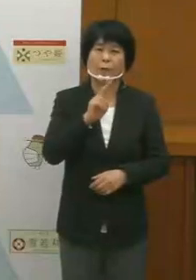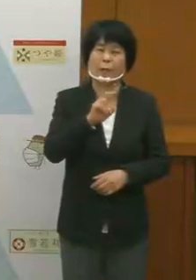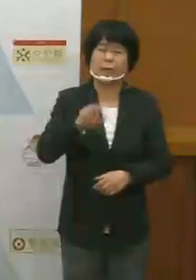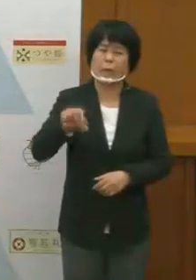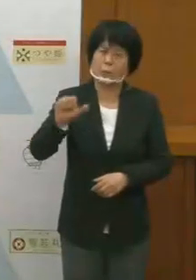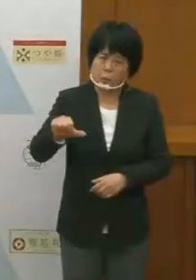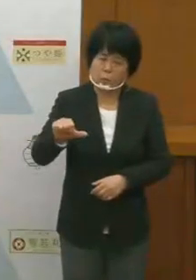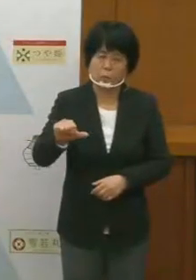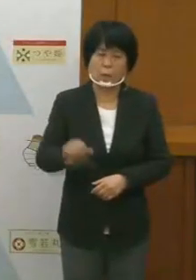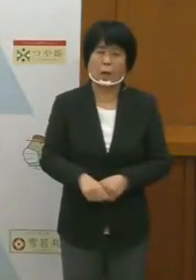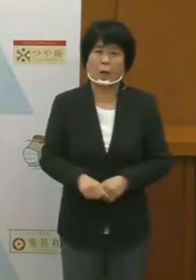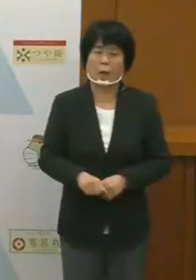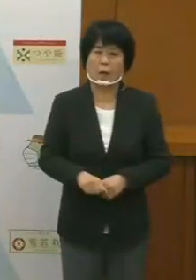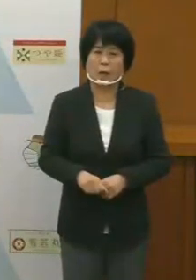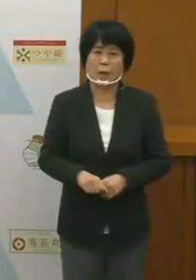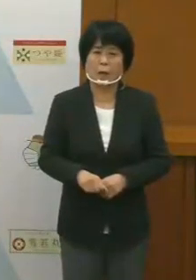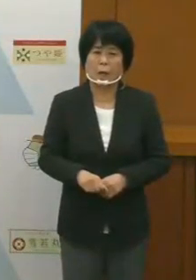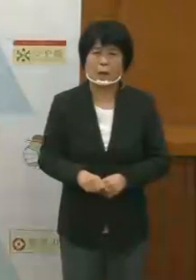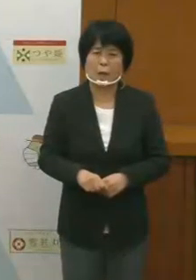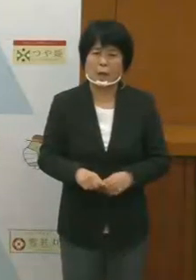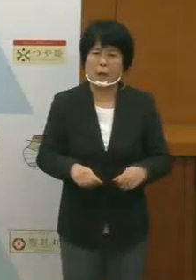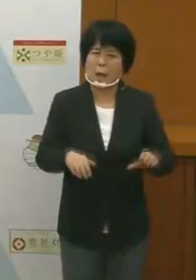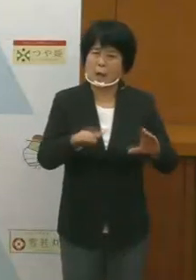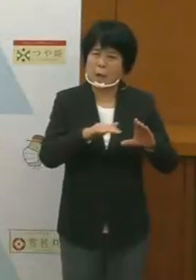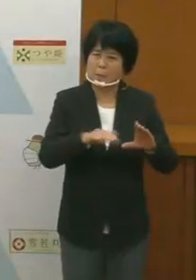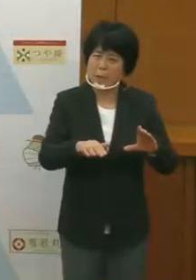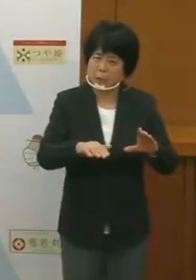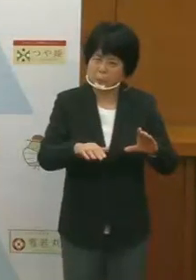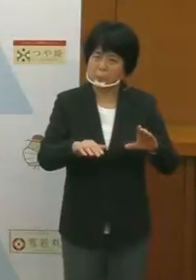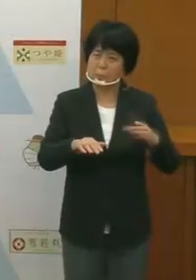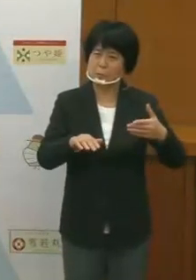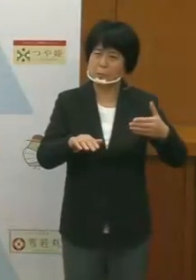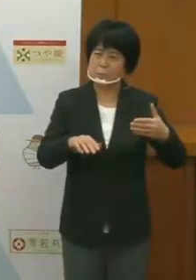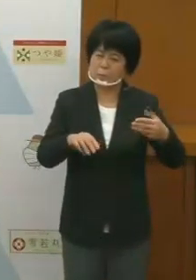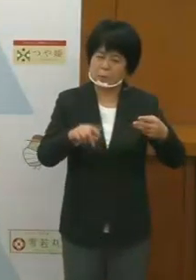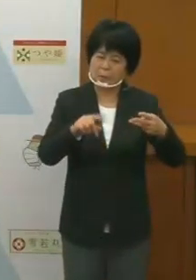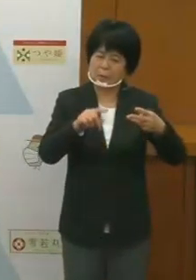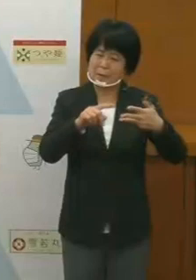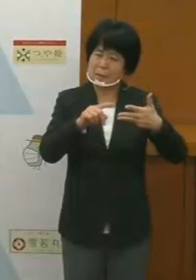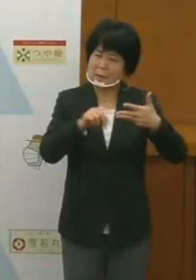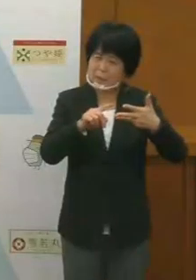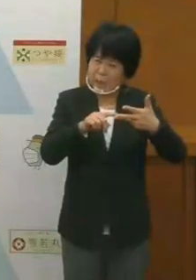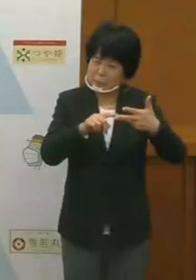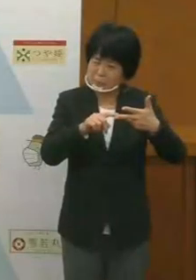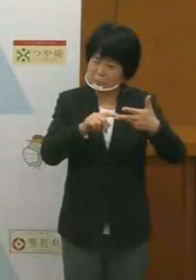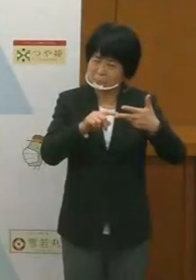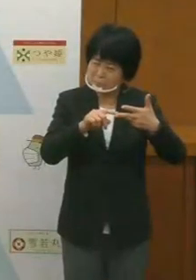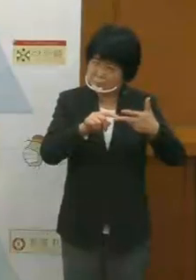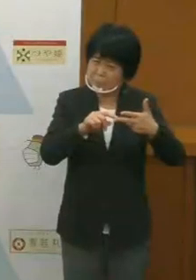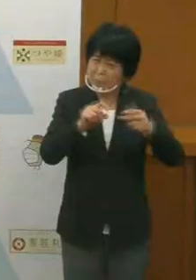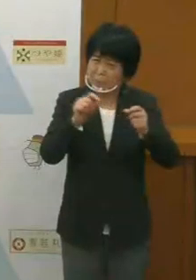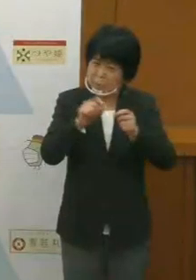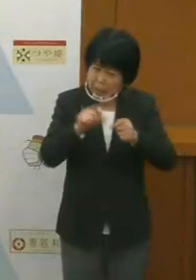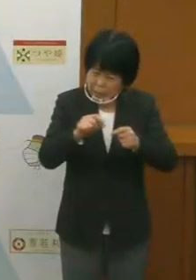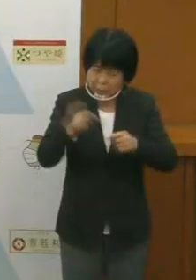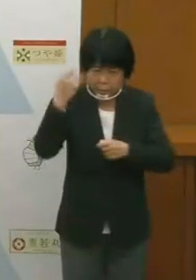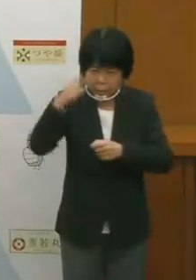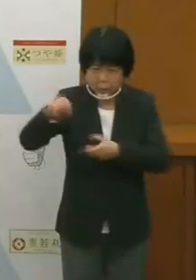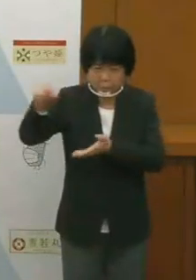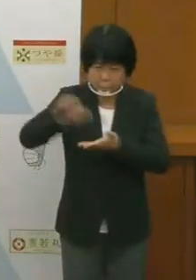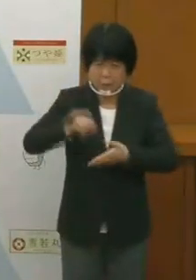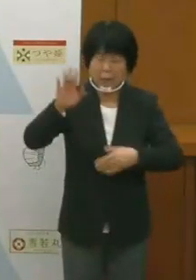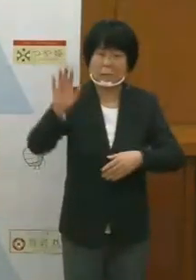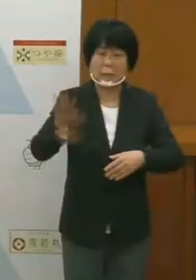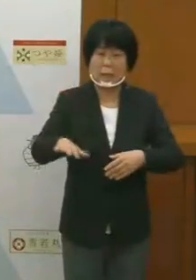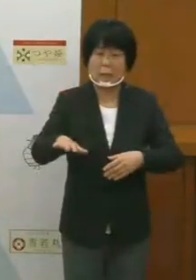とかですね、レベル3のもう入り口に立っているというようなもうご意見を頂戴しておりま